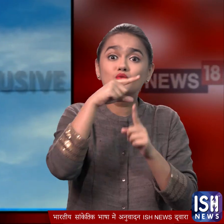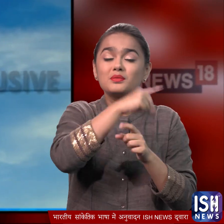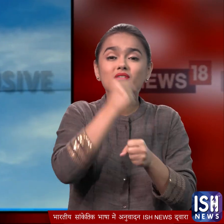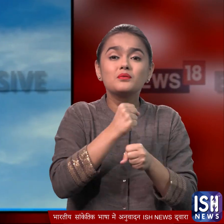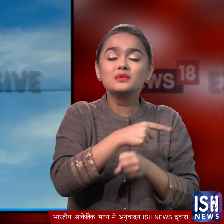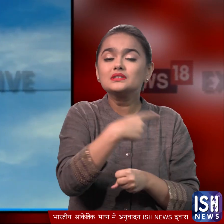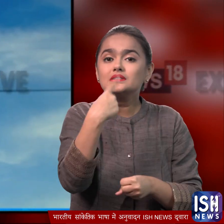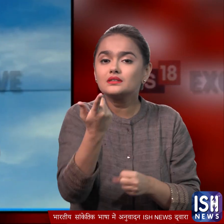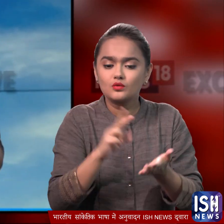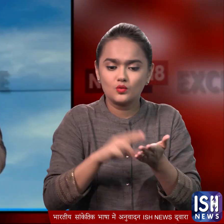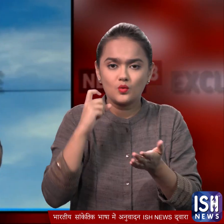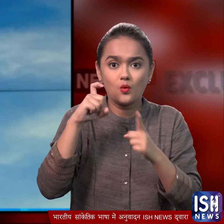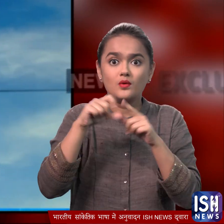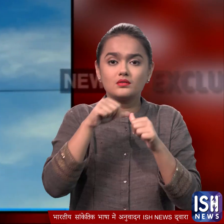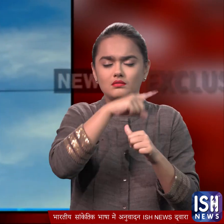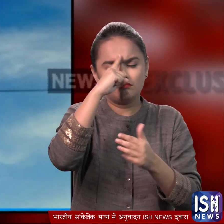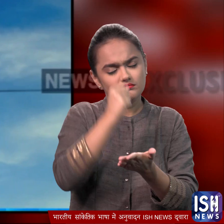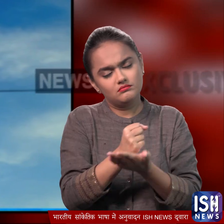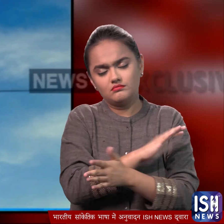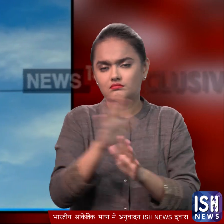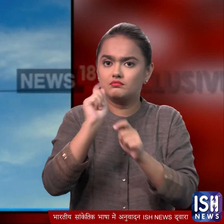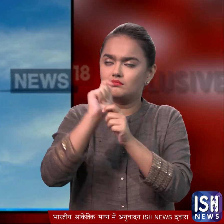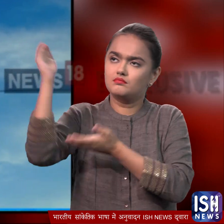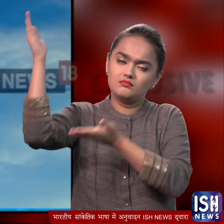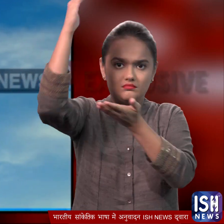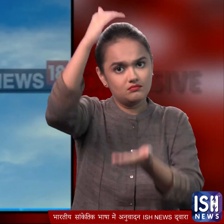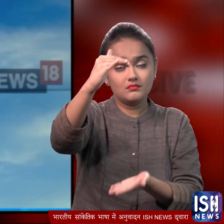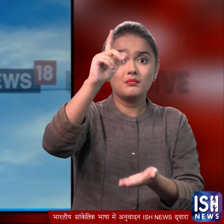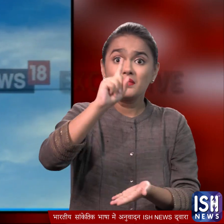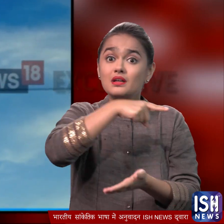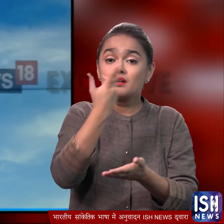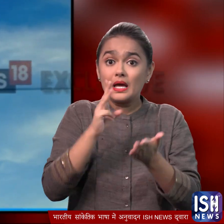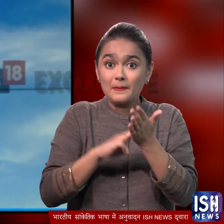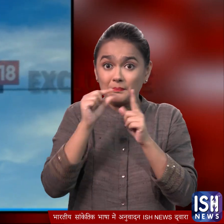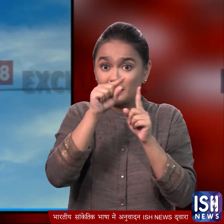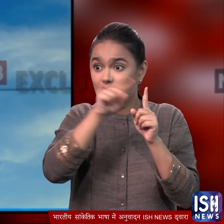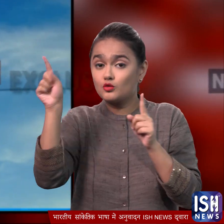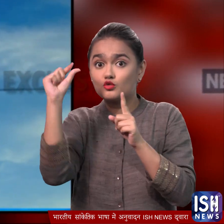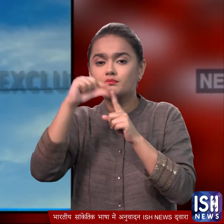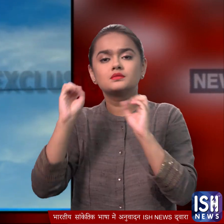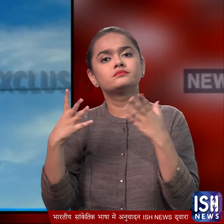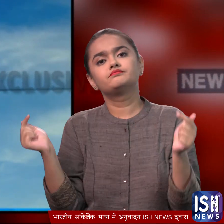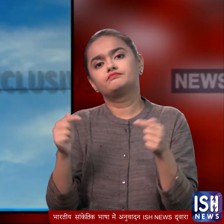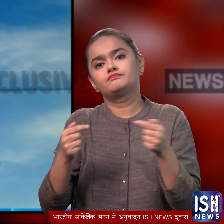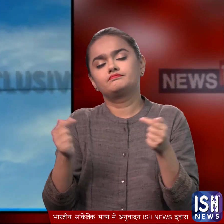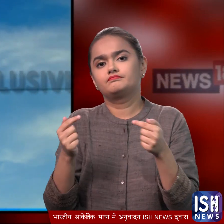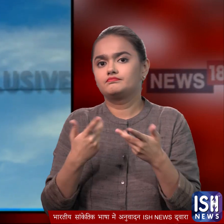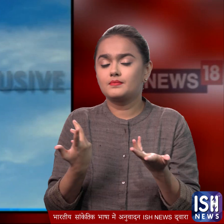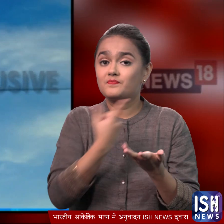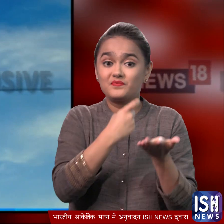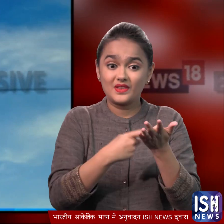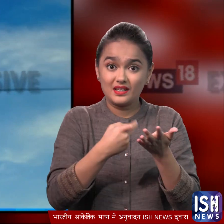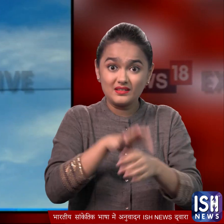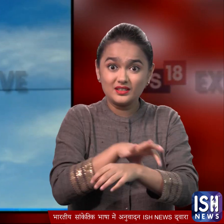यूपी सरकार ने नोएडा में राजा मिहिर भोज की मूर्ति लगाने का फैसला किया। लेकिन इस पर भी एमपी से लेकर यूपी तक विवाद शुरू हो गया,